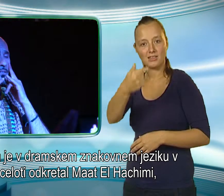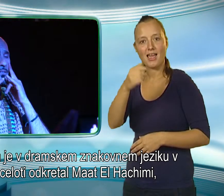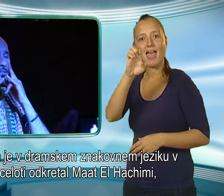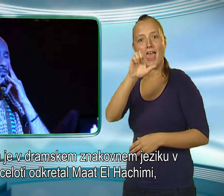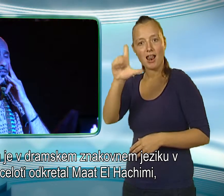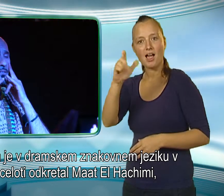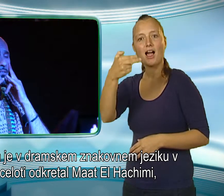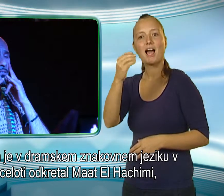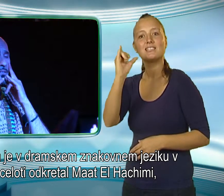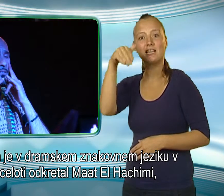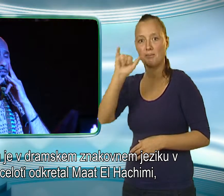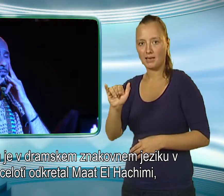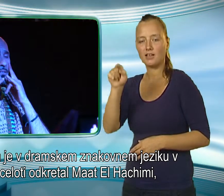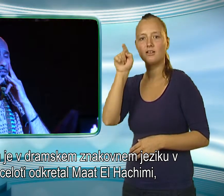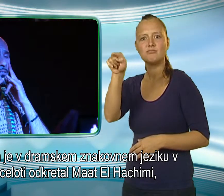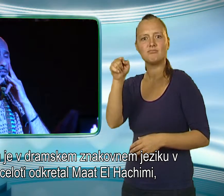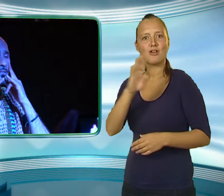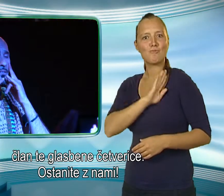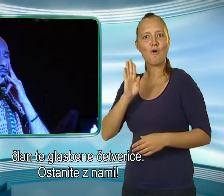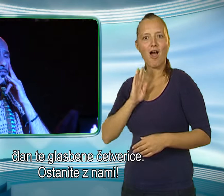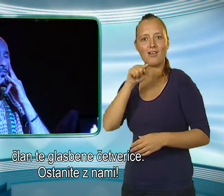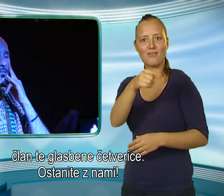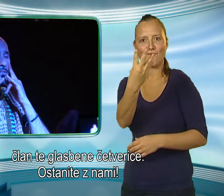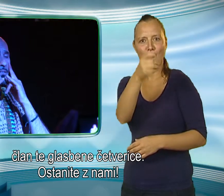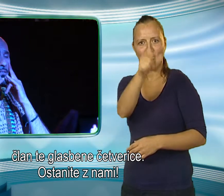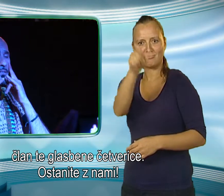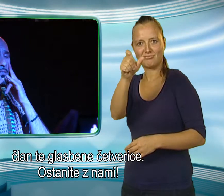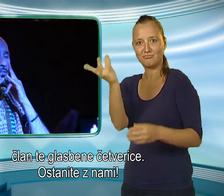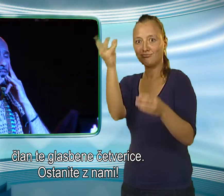El Hachimi, član te glasbene četverice.